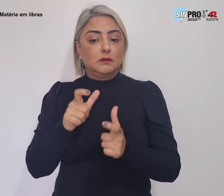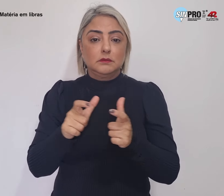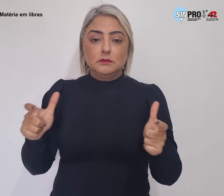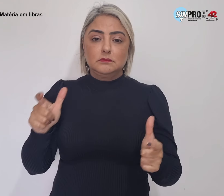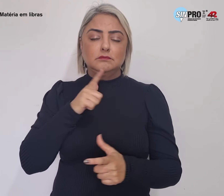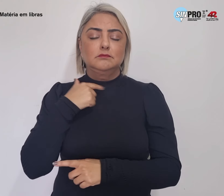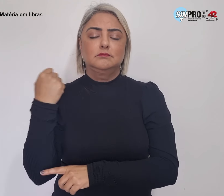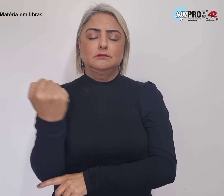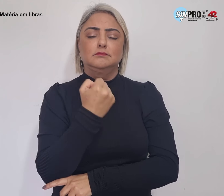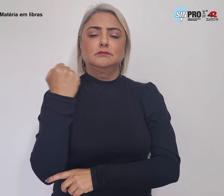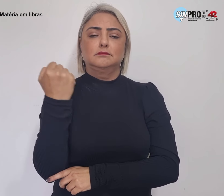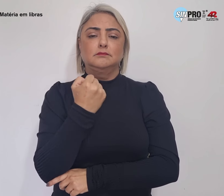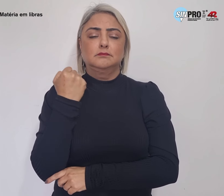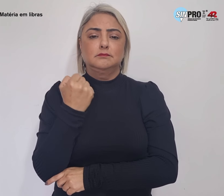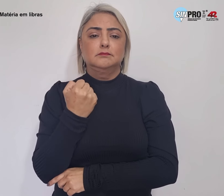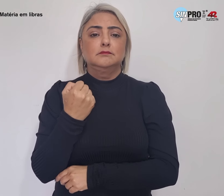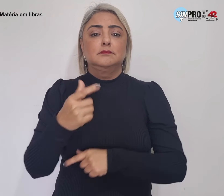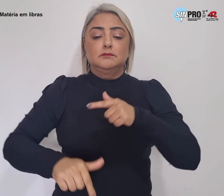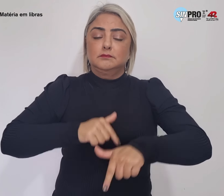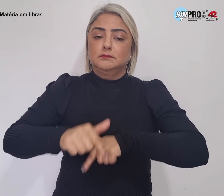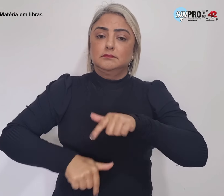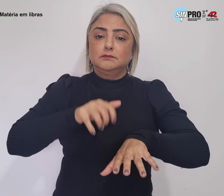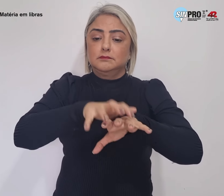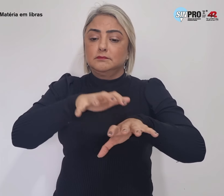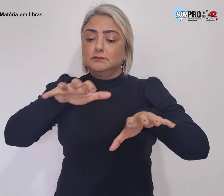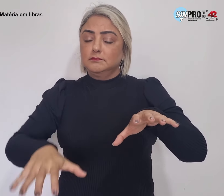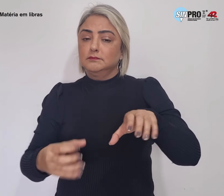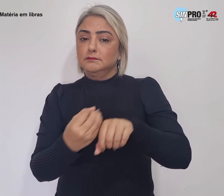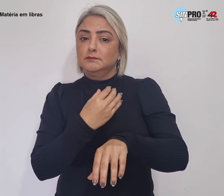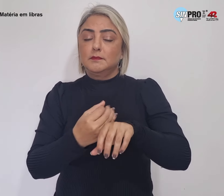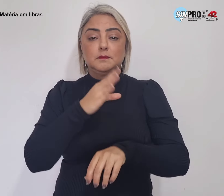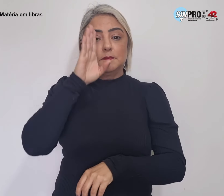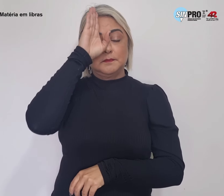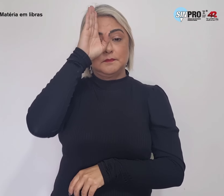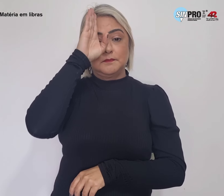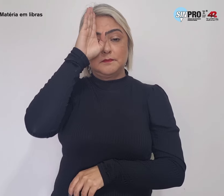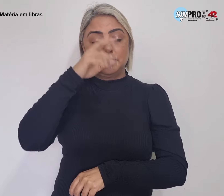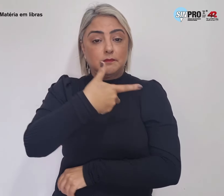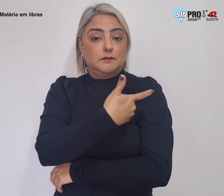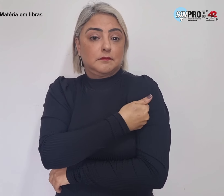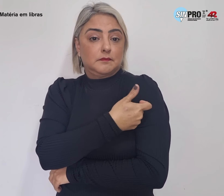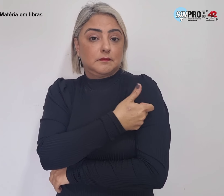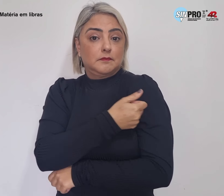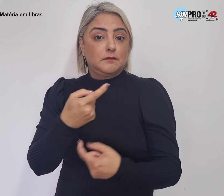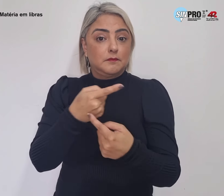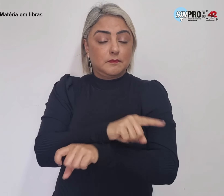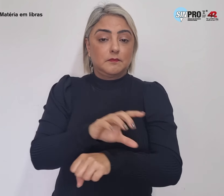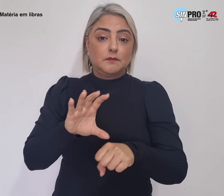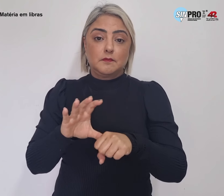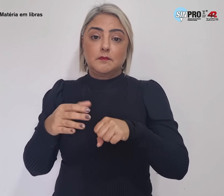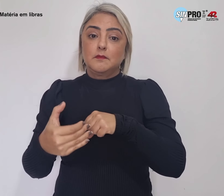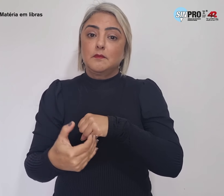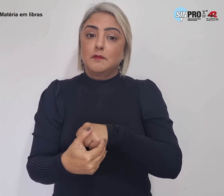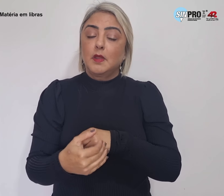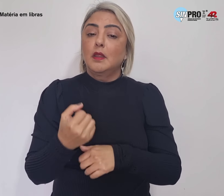trabalho remoto, a prioridade de vacinação contra a Covid, a manutenção do emprego dos professores